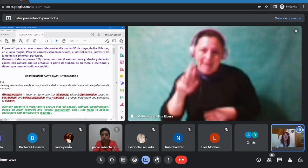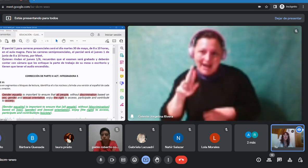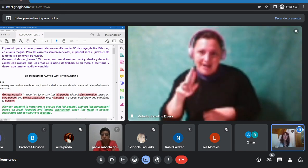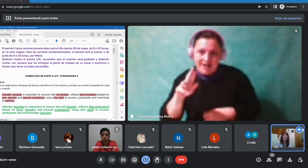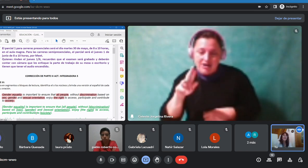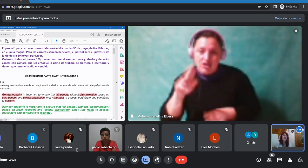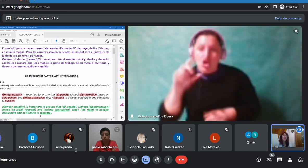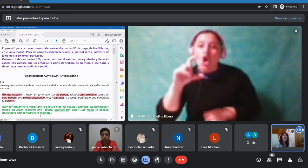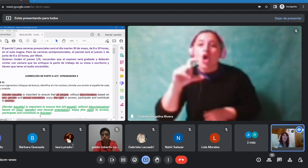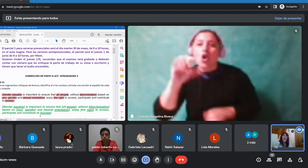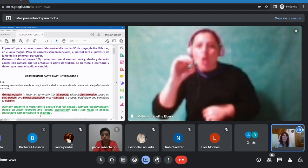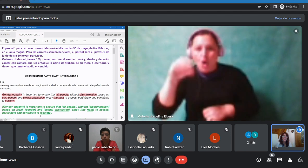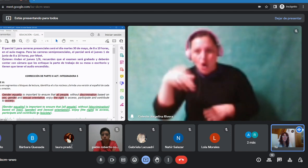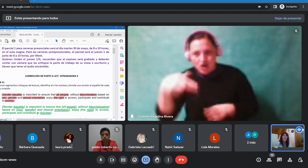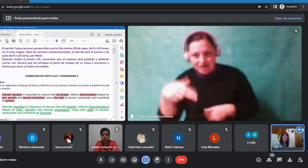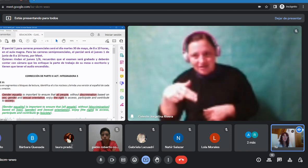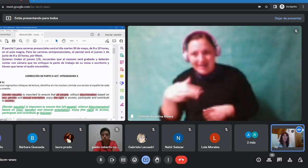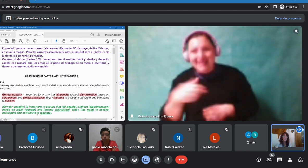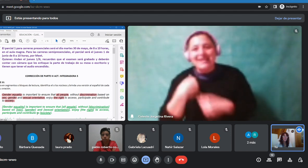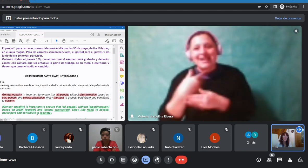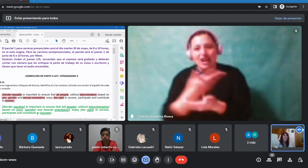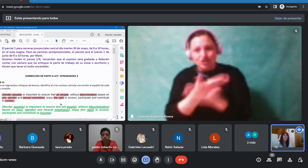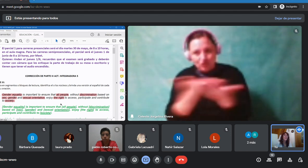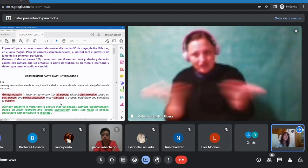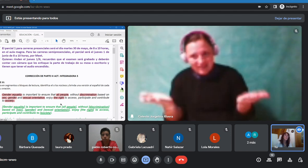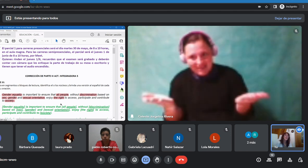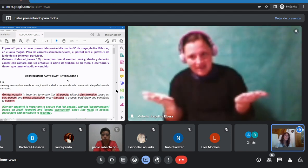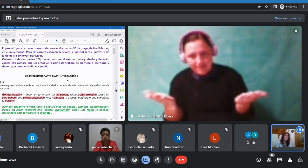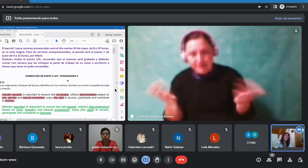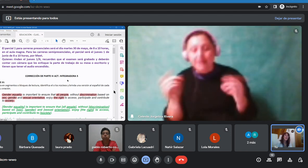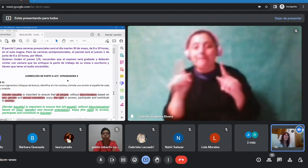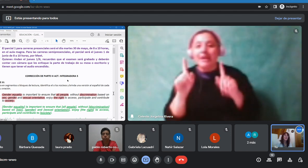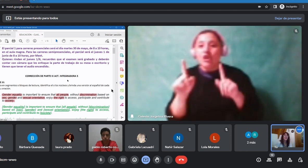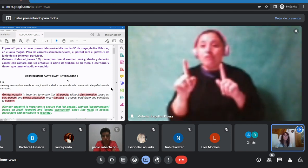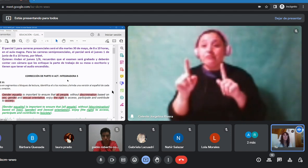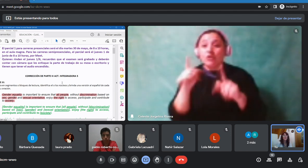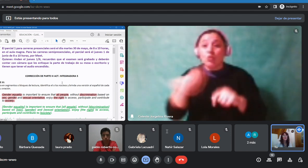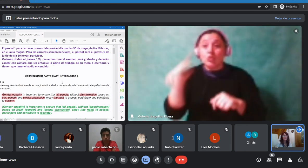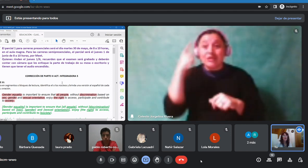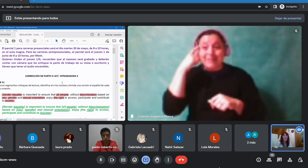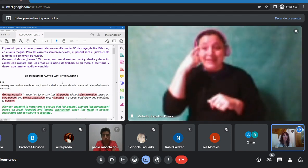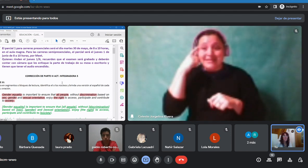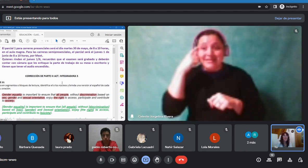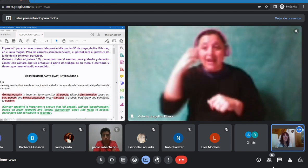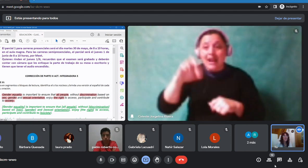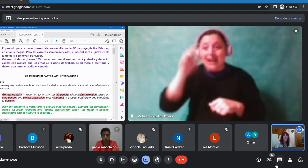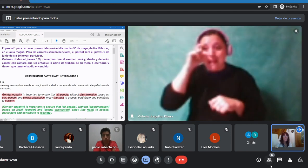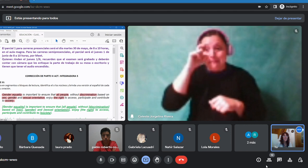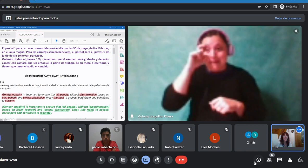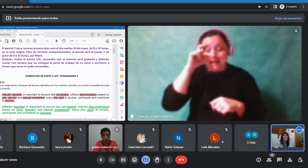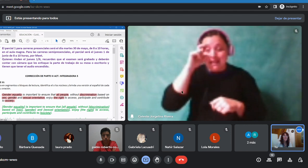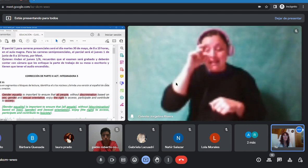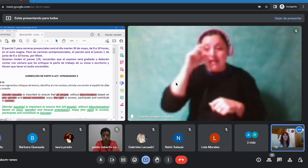no nos atemos a la preposición. Por ejemplo, depender, ¿qué preposición va con depender?